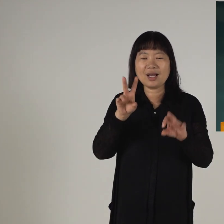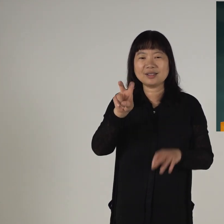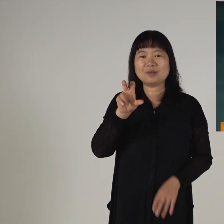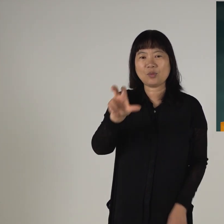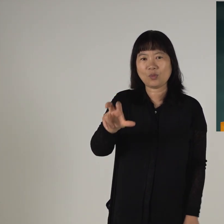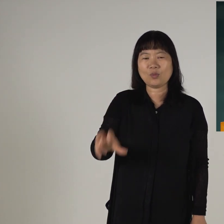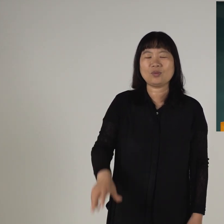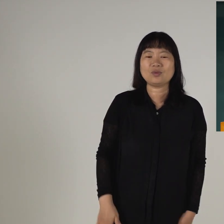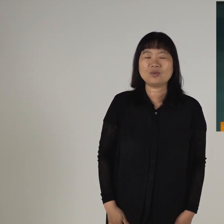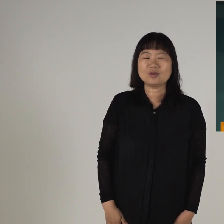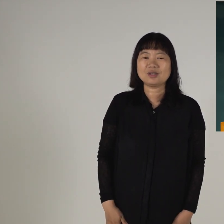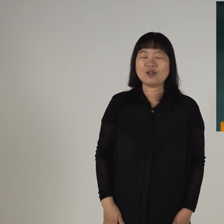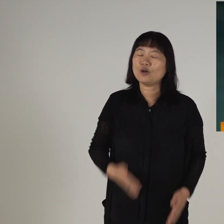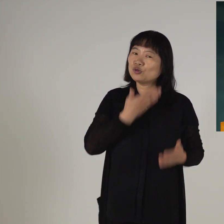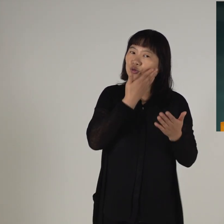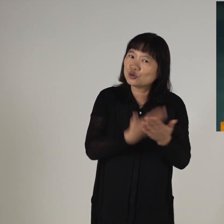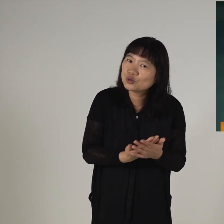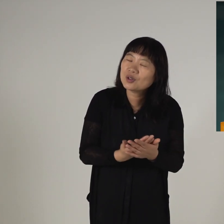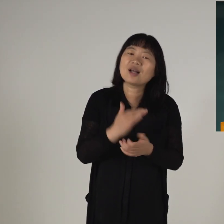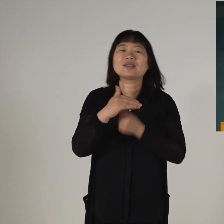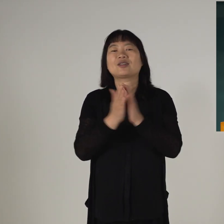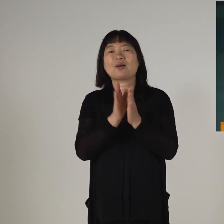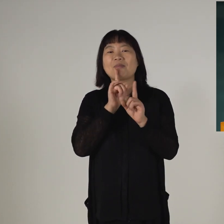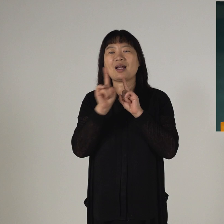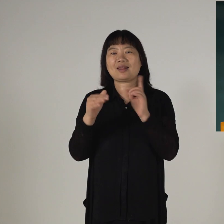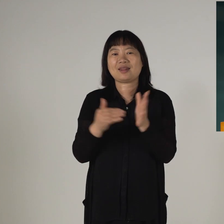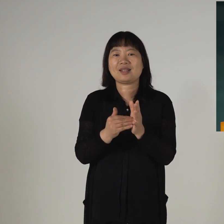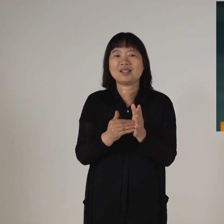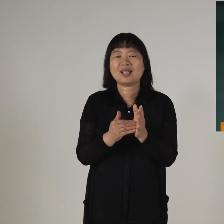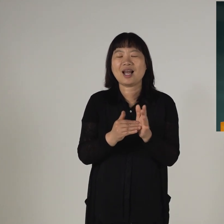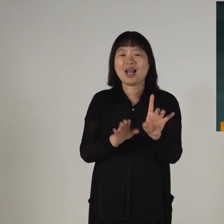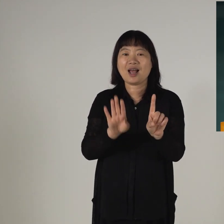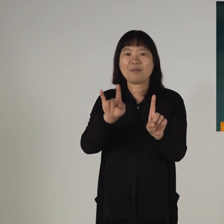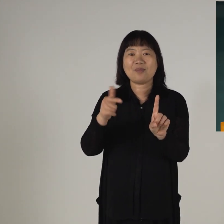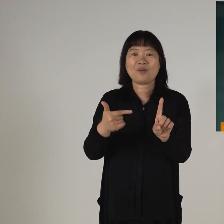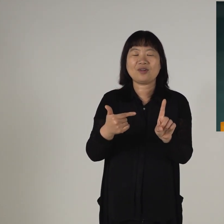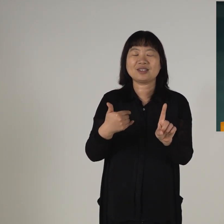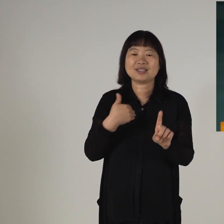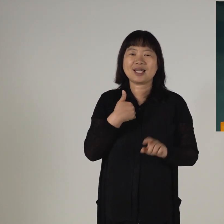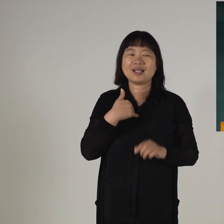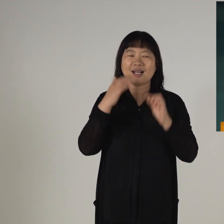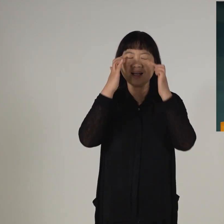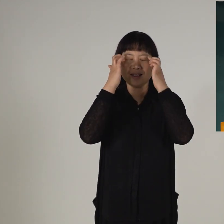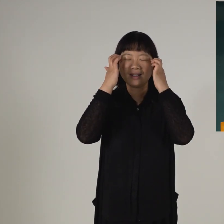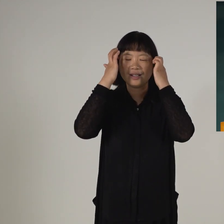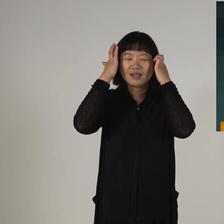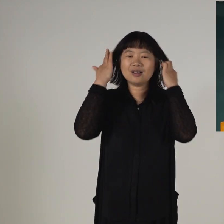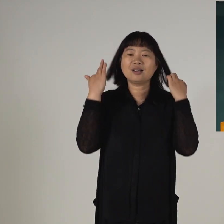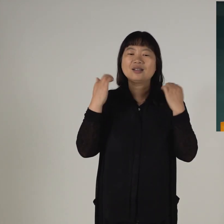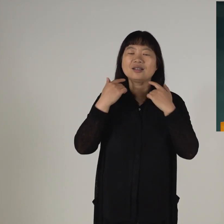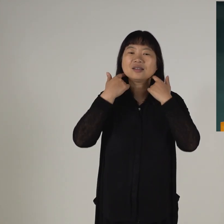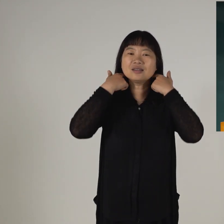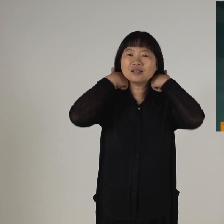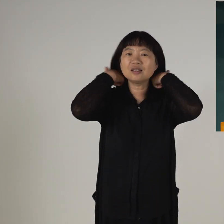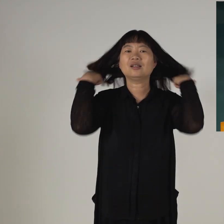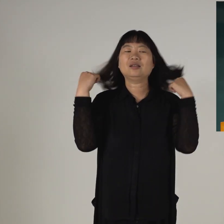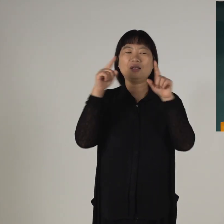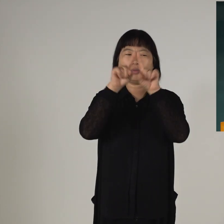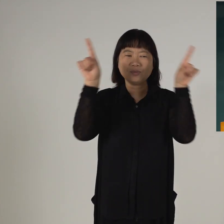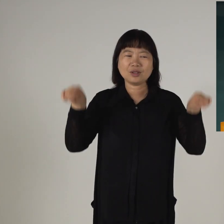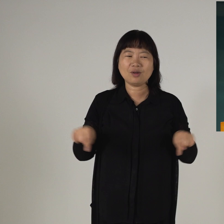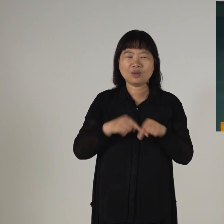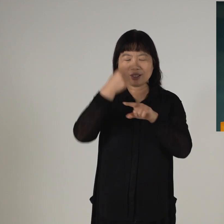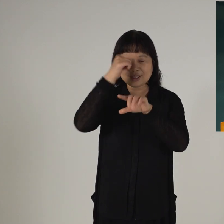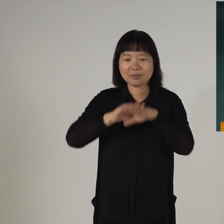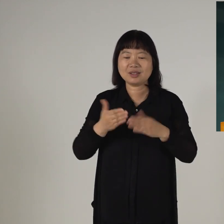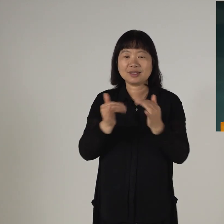25절입니다. 오늘 굉장히 중요한 본문인데 한번 전체가 우리 모니터로 예배 드리는